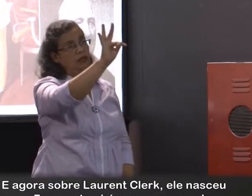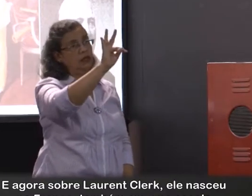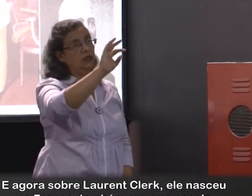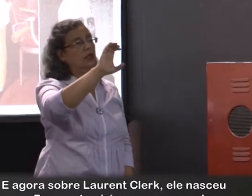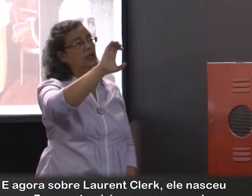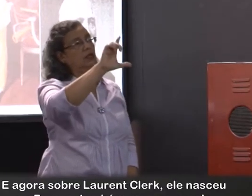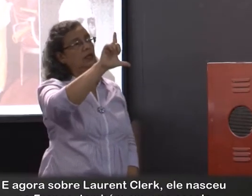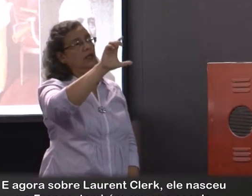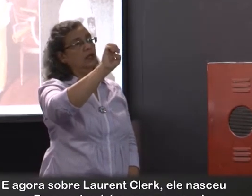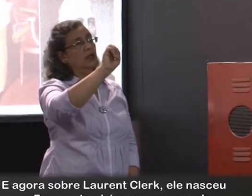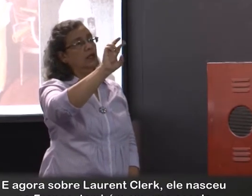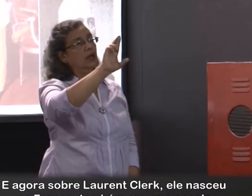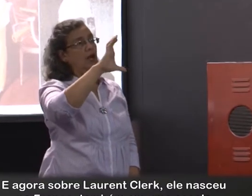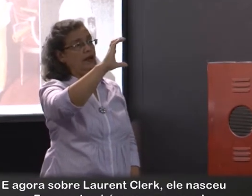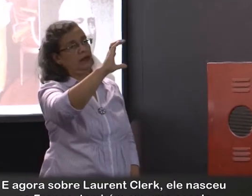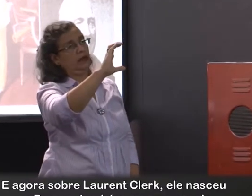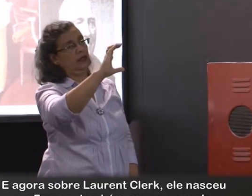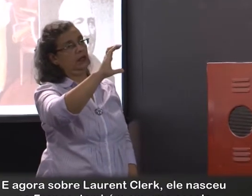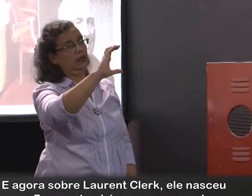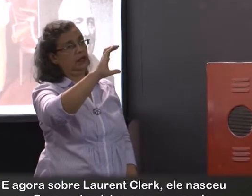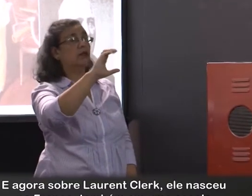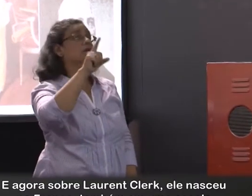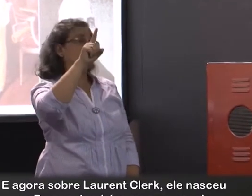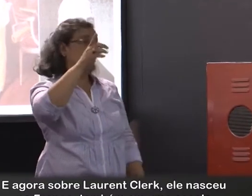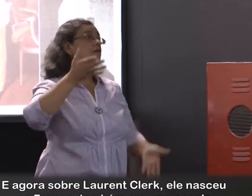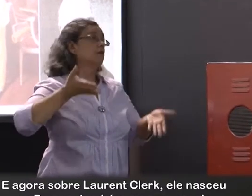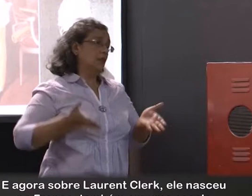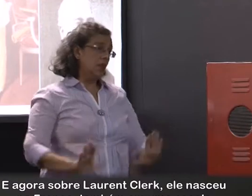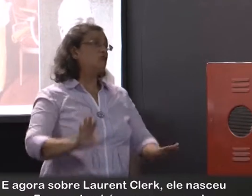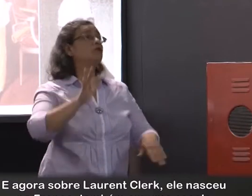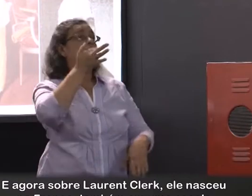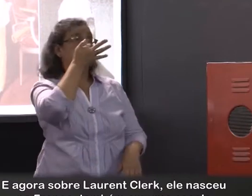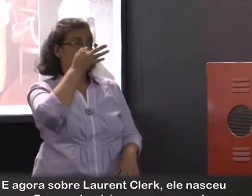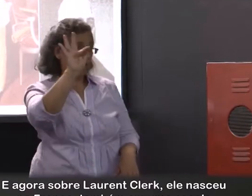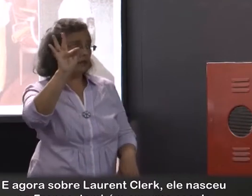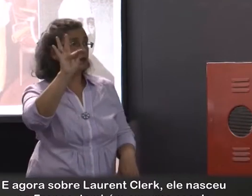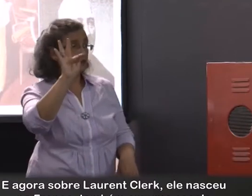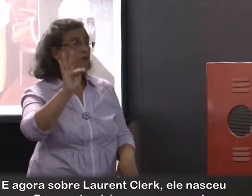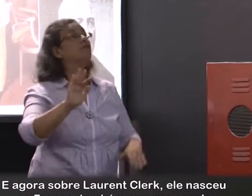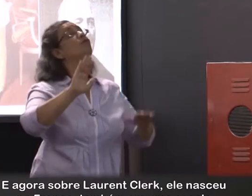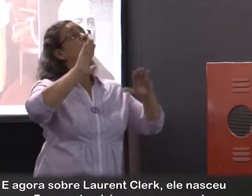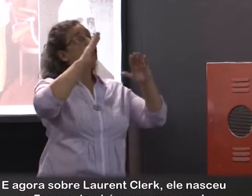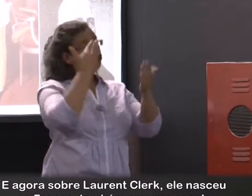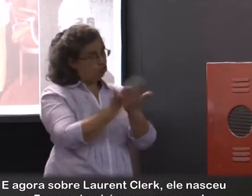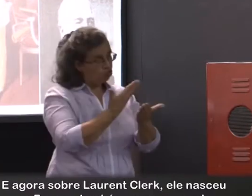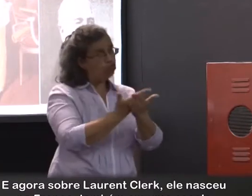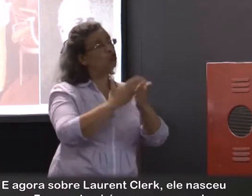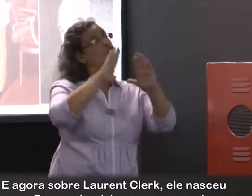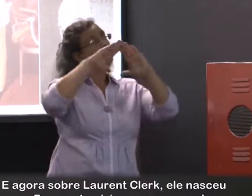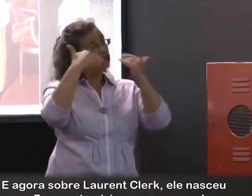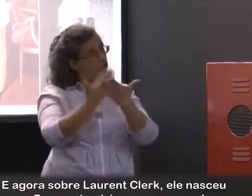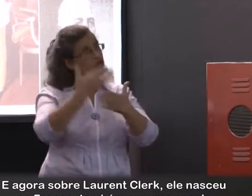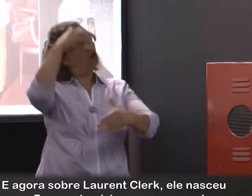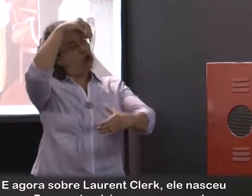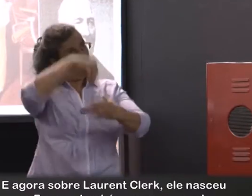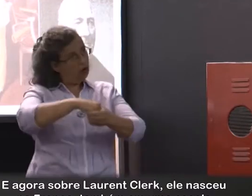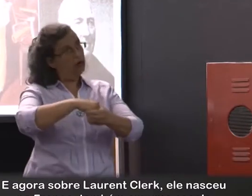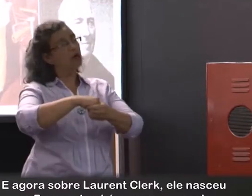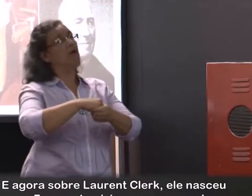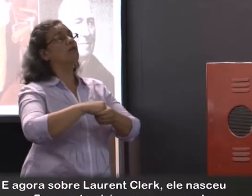E agora sobre Laurent Clerc, ele nasceu na França, também numa escola